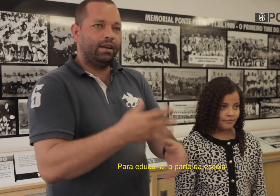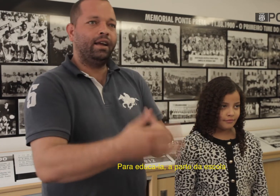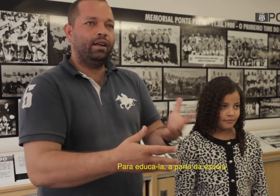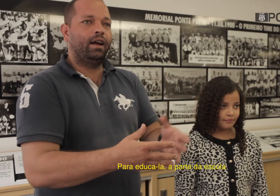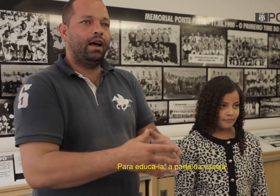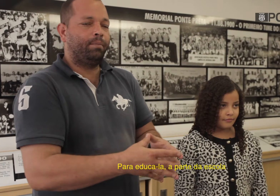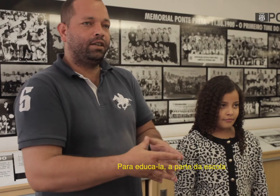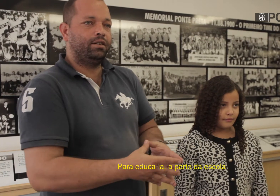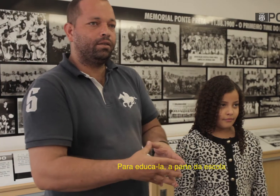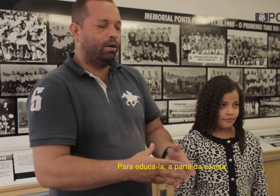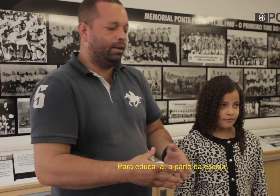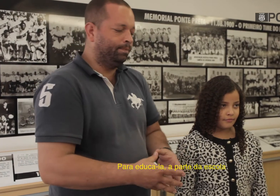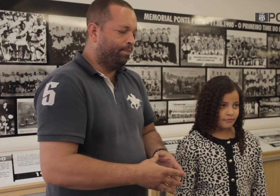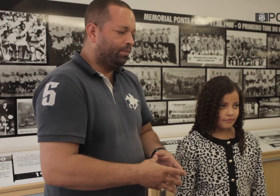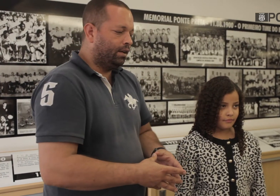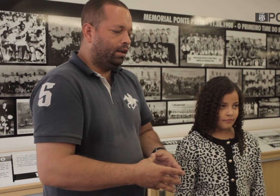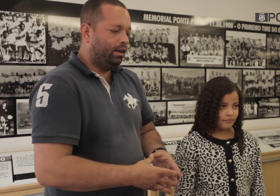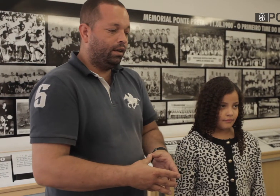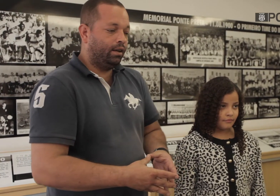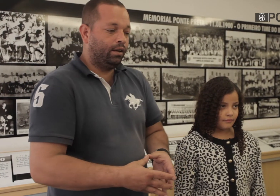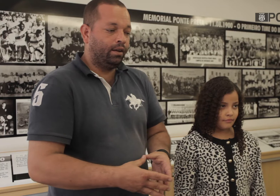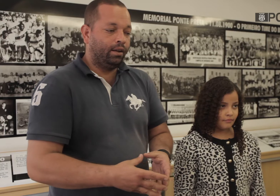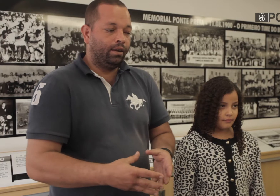educá-la, né, a parte de escola, e